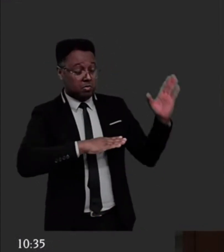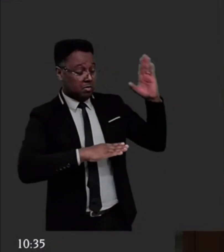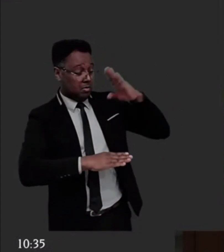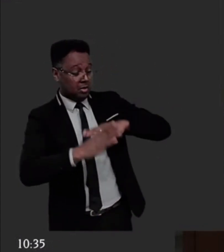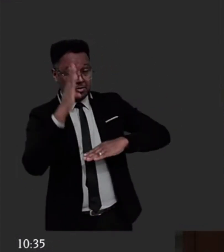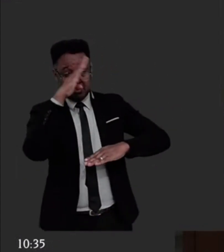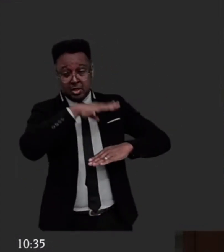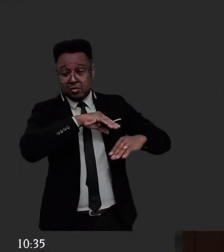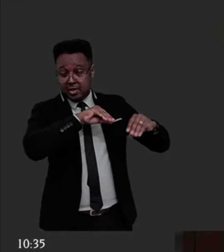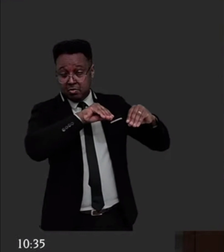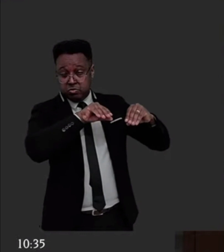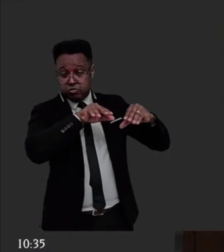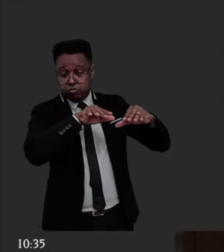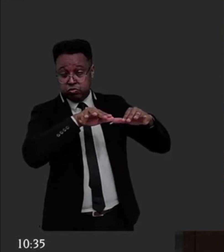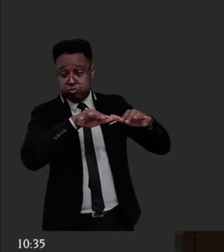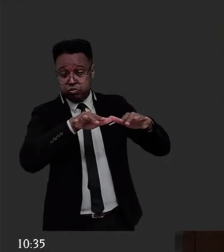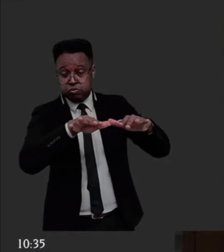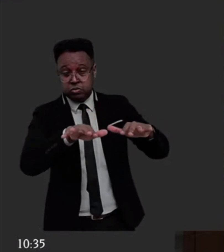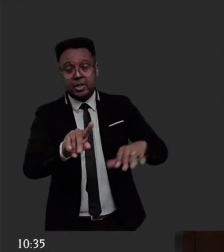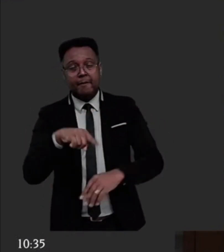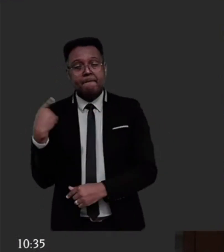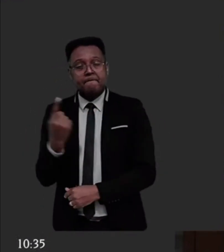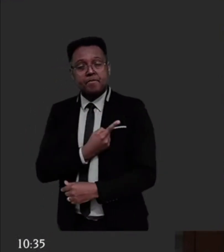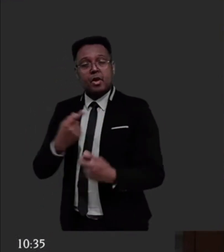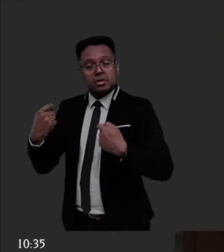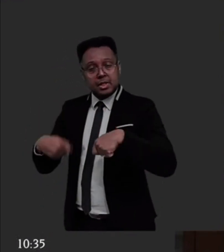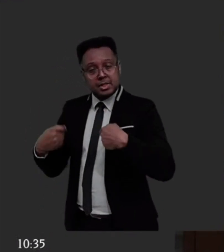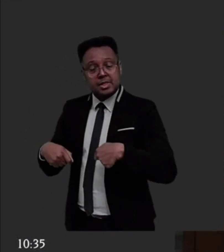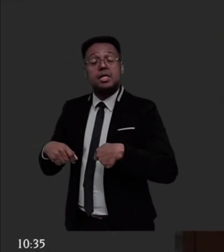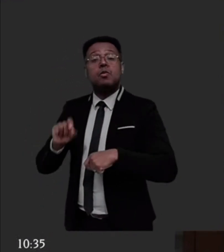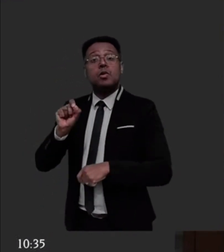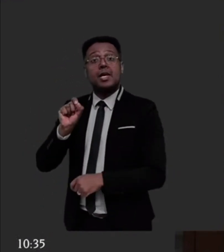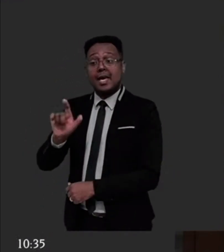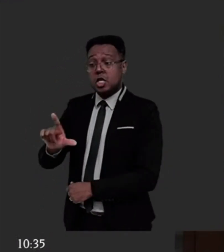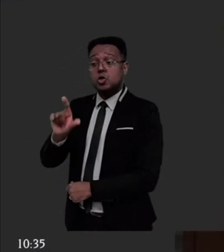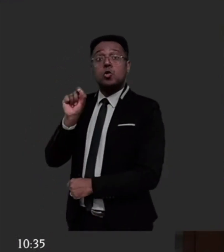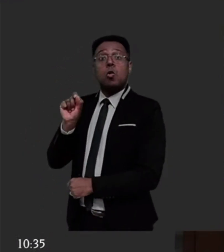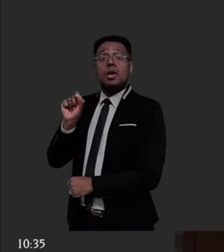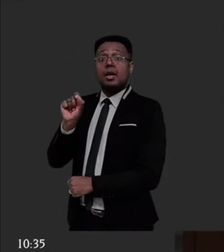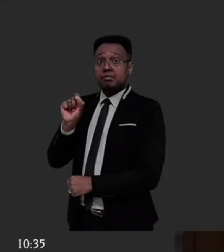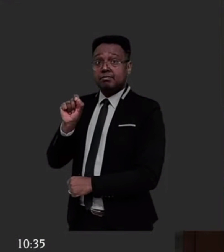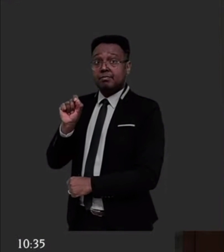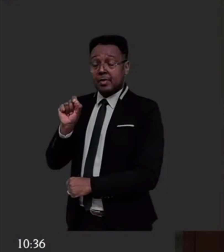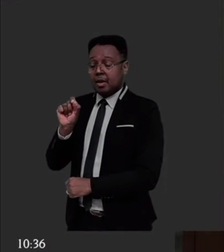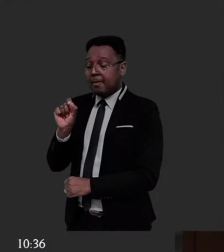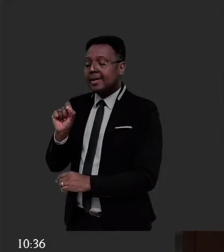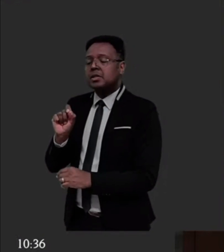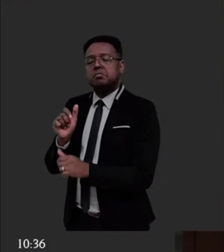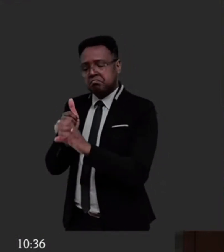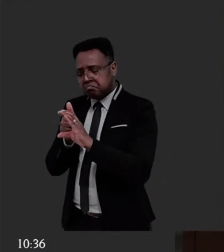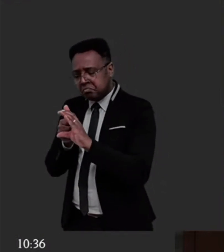dever, irmãos, defender a liberdade cristã, ou seja, não dar força ao